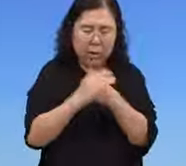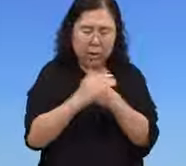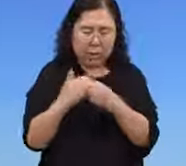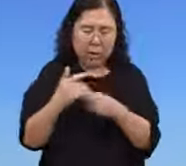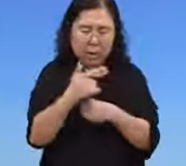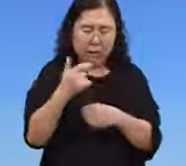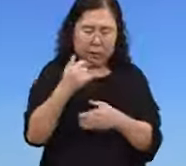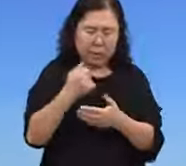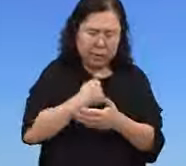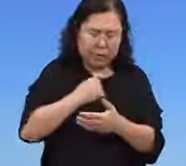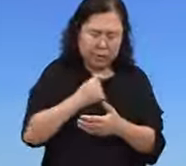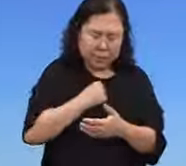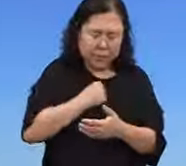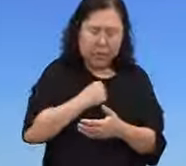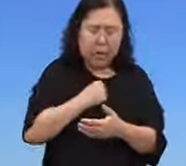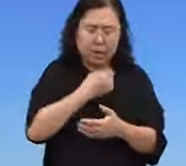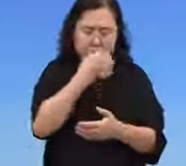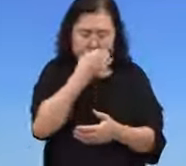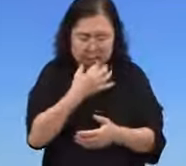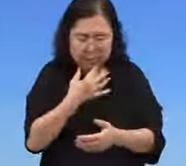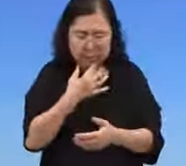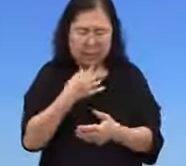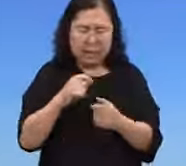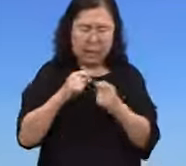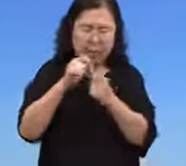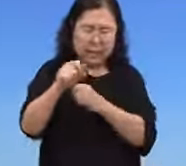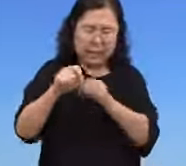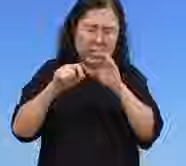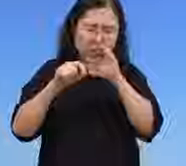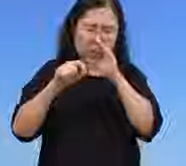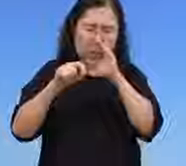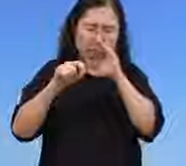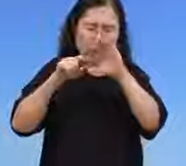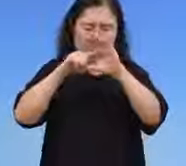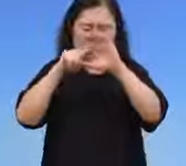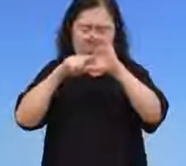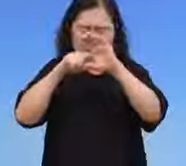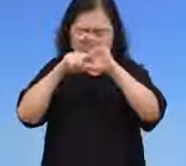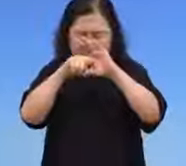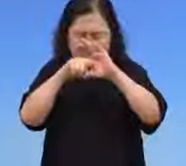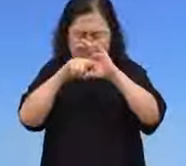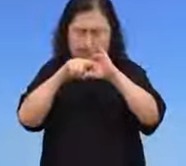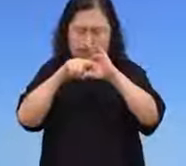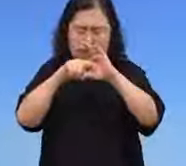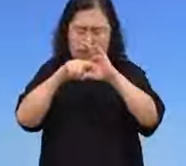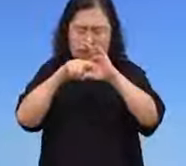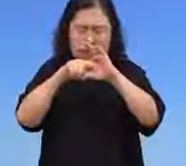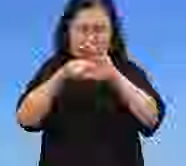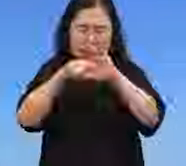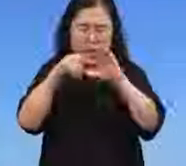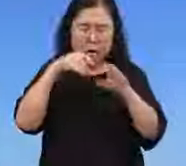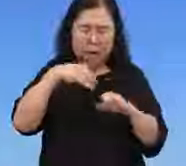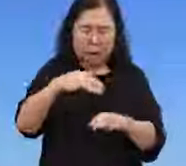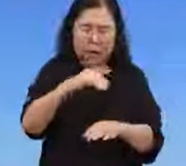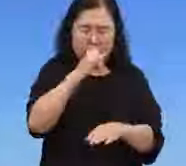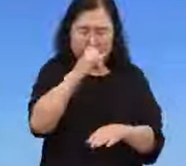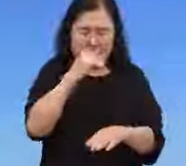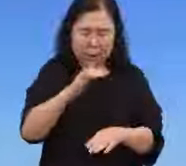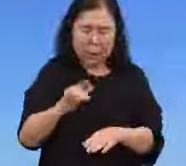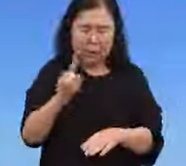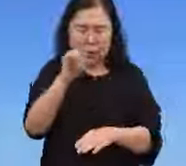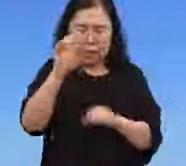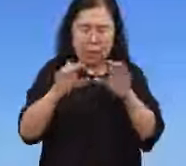코로나19로 너무나 답답하고 힘든 긴 터널을 지나가고 있지만 어디에서 예배를 드리든지